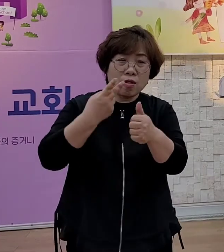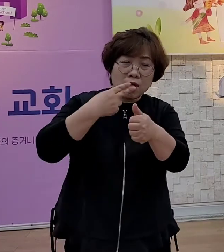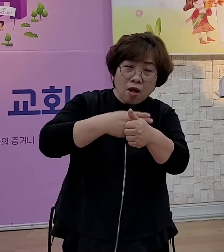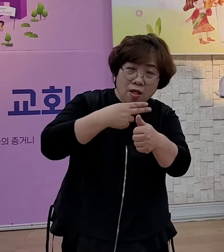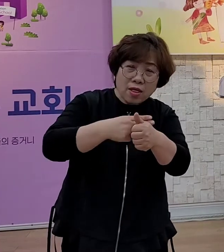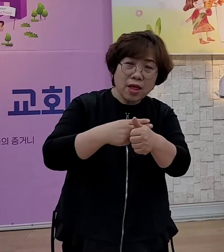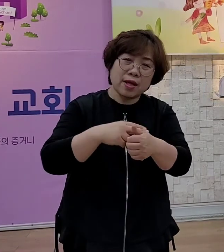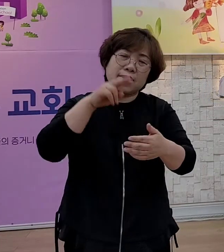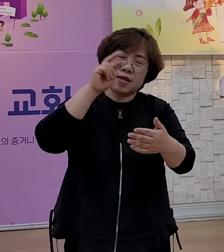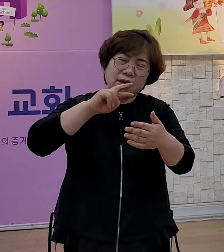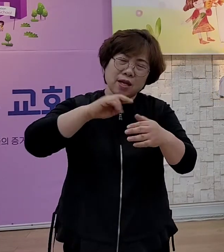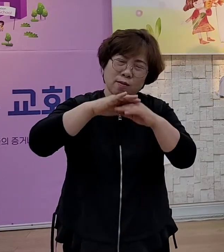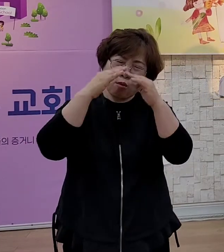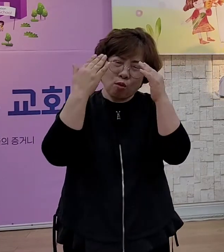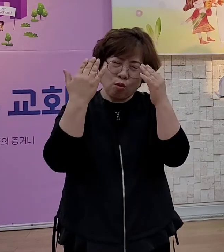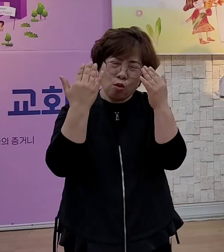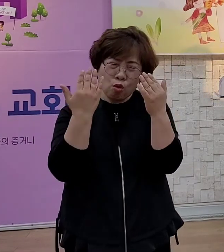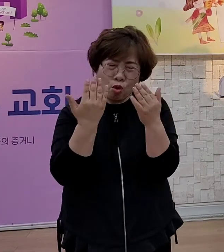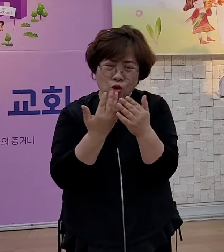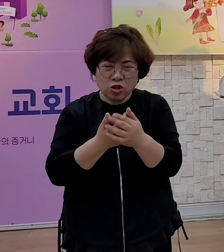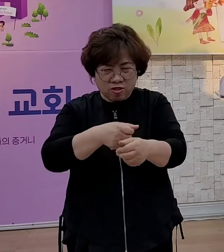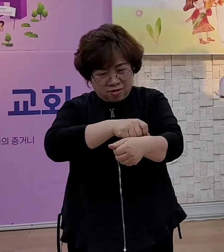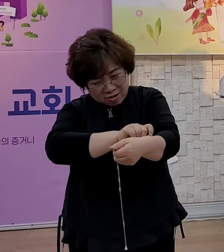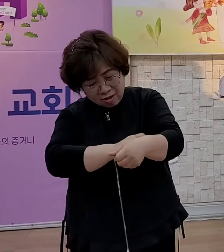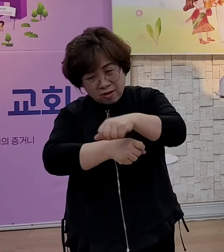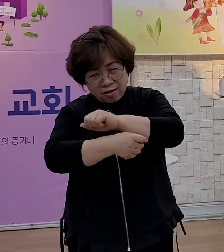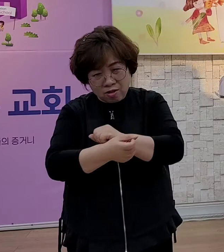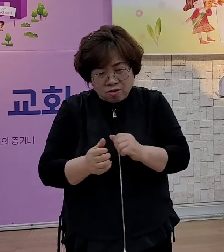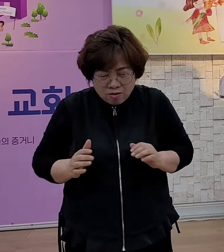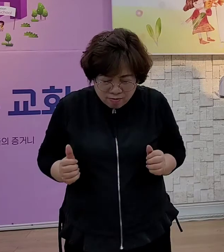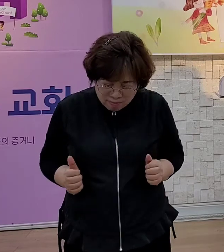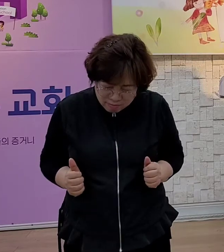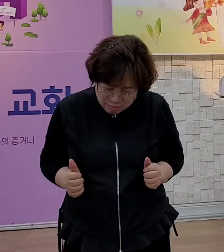교사와 찬양과 뭐 모든 걸 다 하는 정말